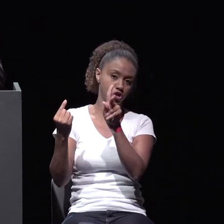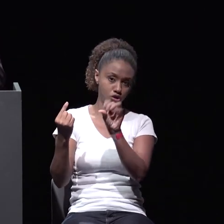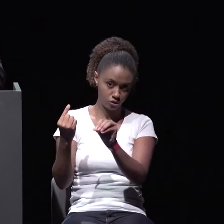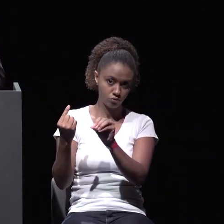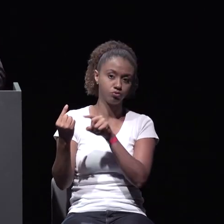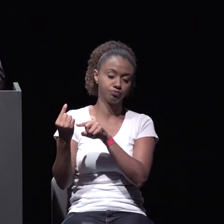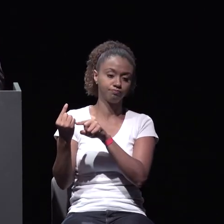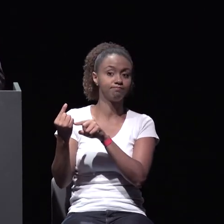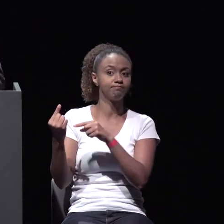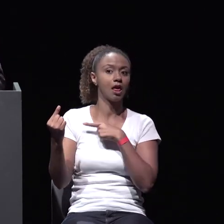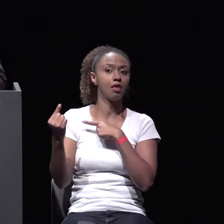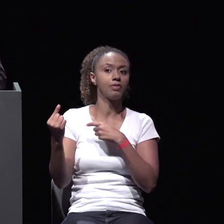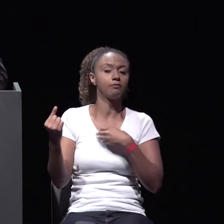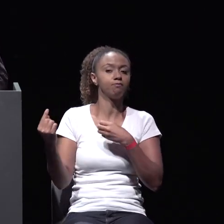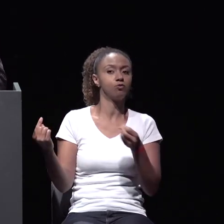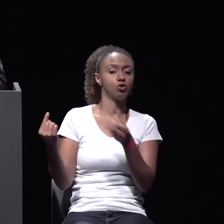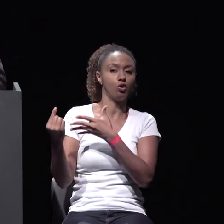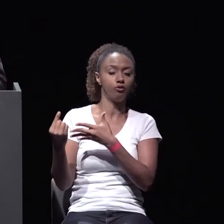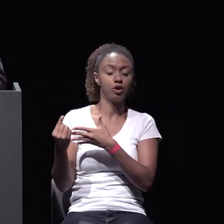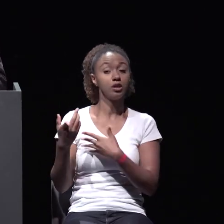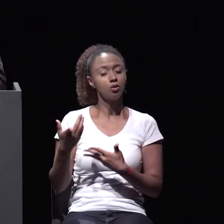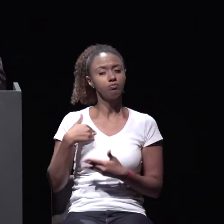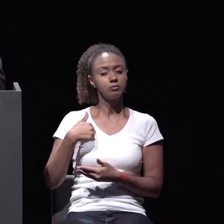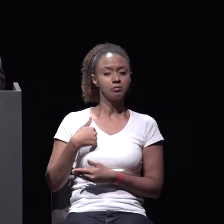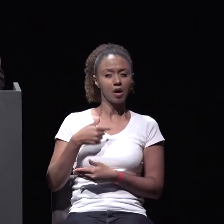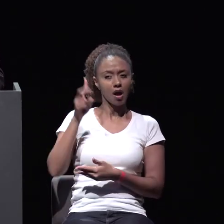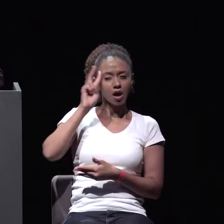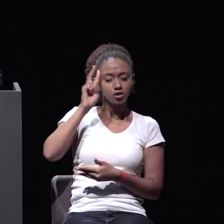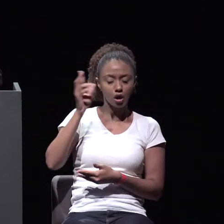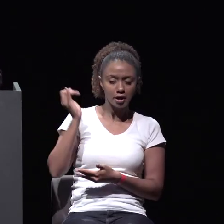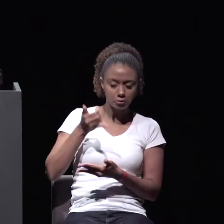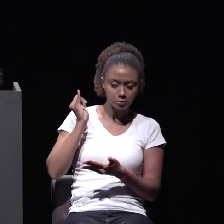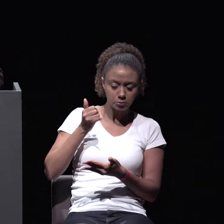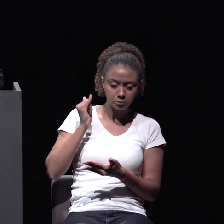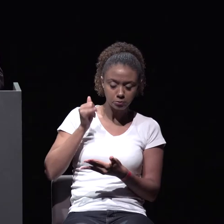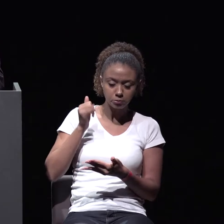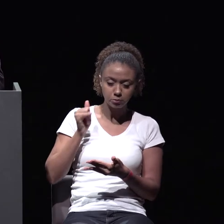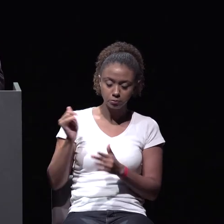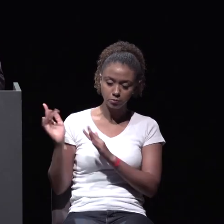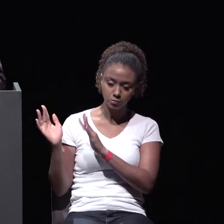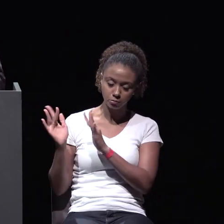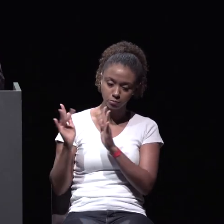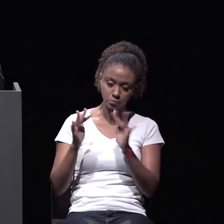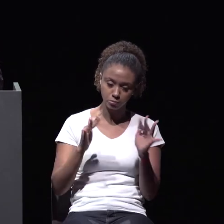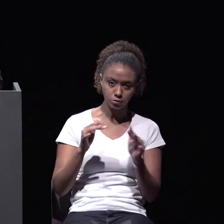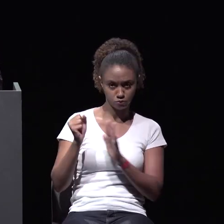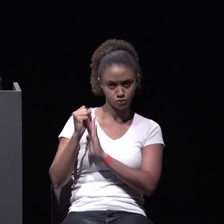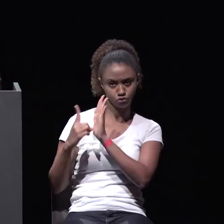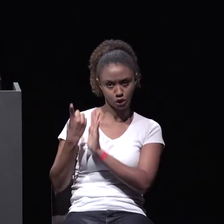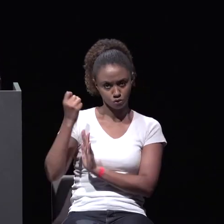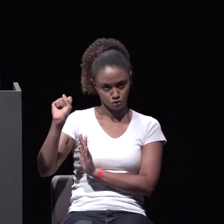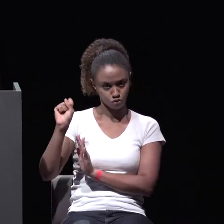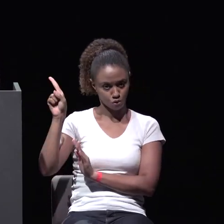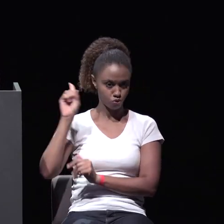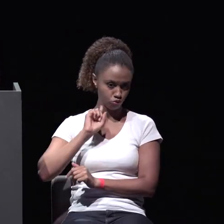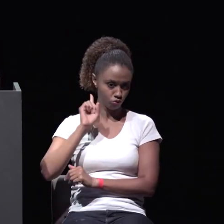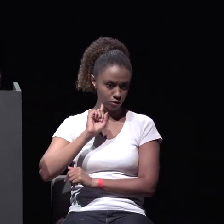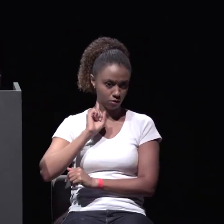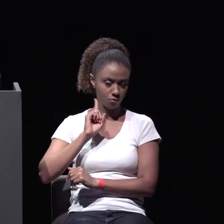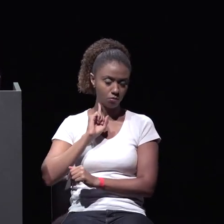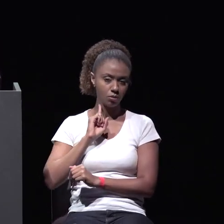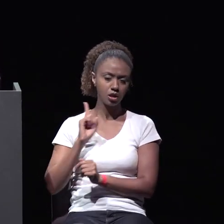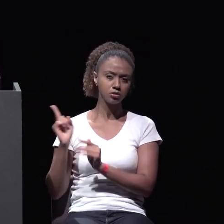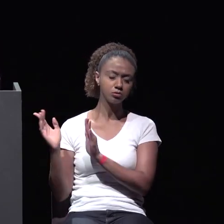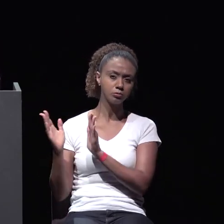gente tem de haver as narrativas atende a perceber narrativa sobre o final do século 18 em minas no que diz respeito à produção artística